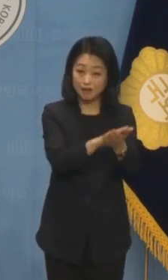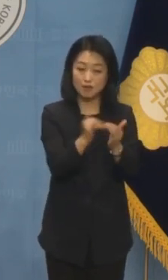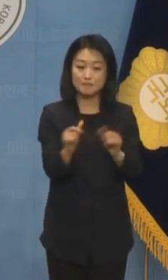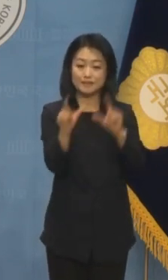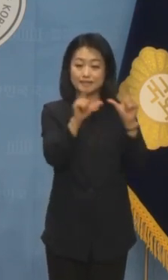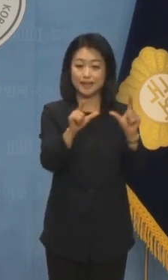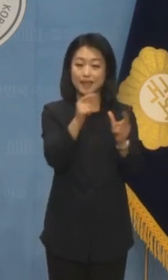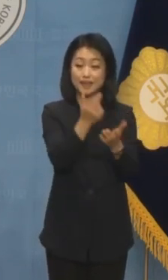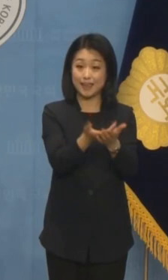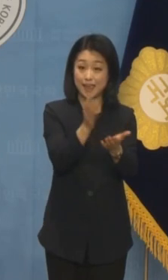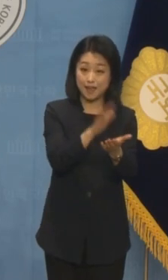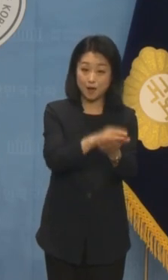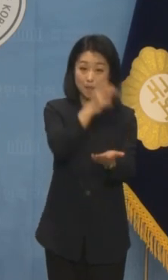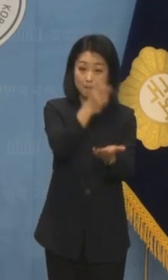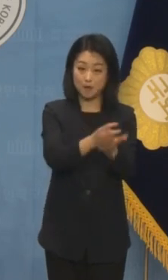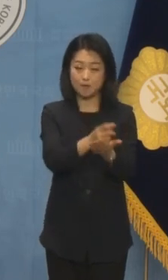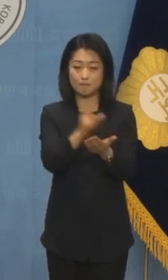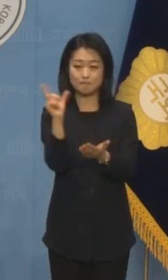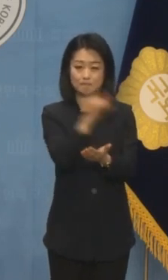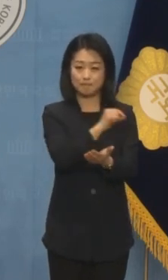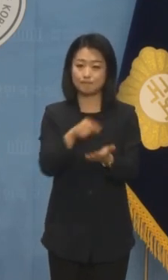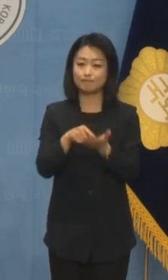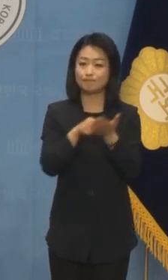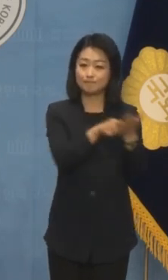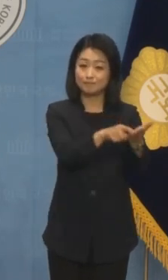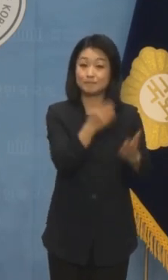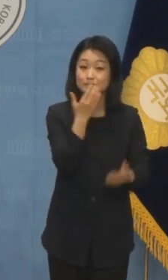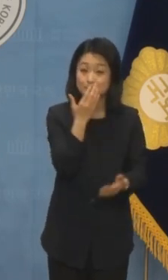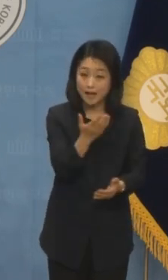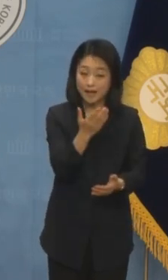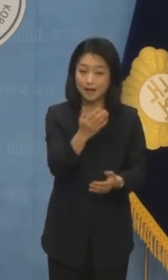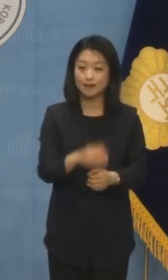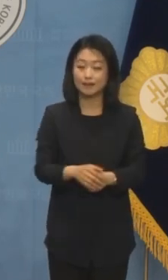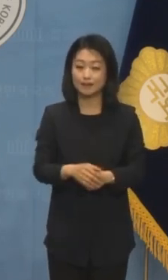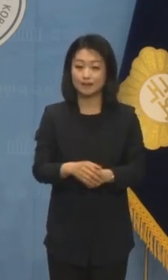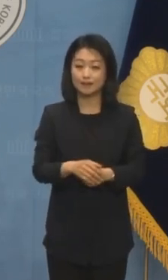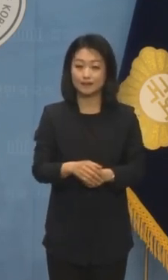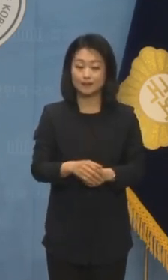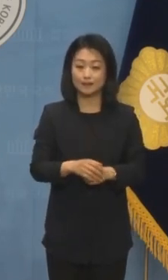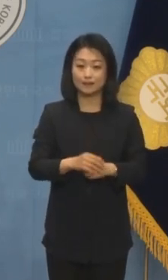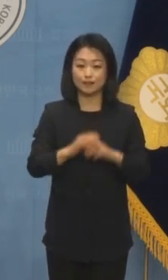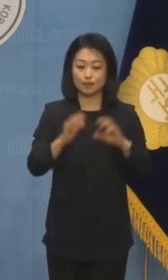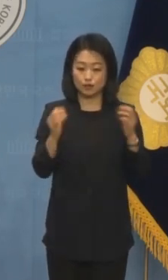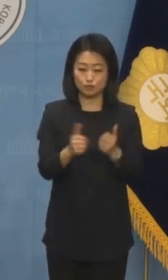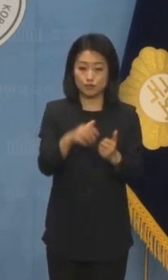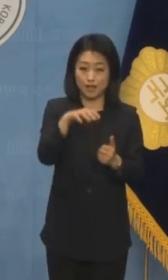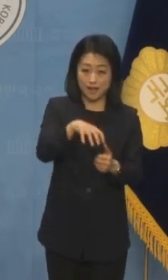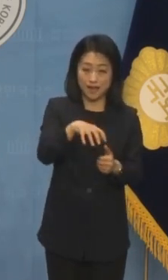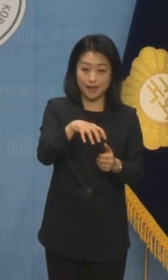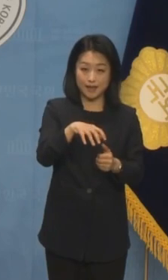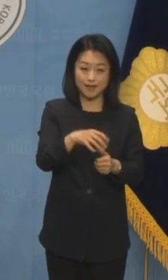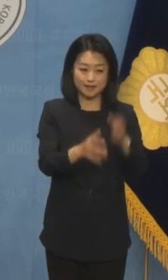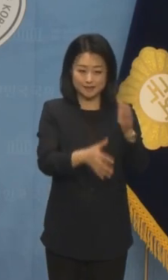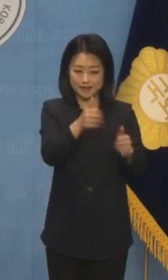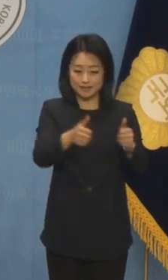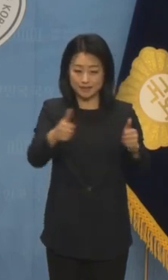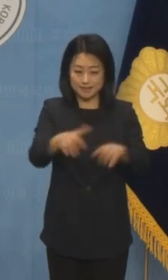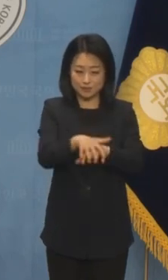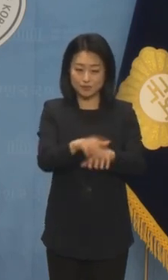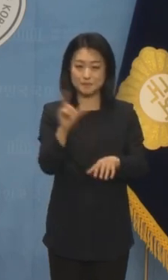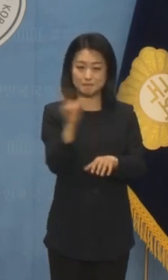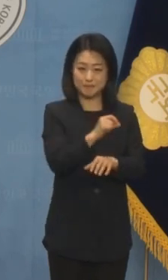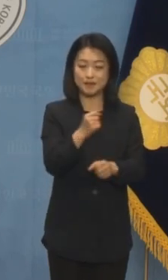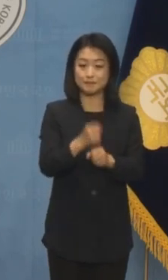민생입법을 신속히 추진하겠습니다. 이를 위해 신속한 원 구성을 완료하겠습니다.